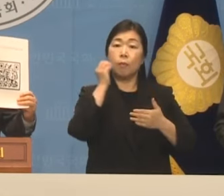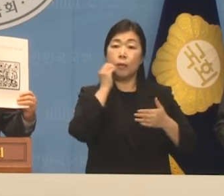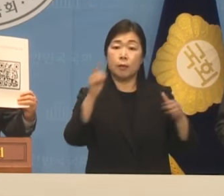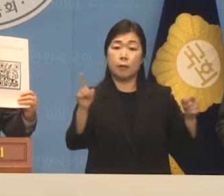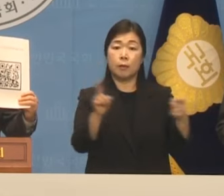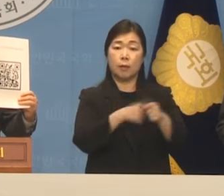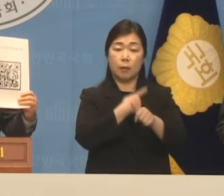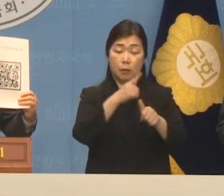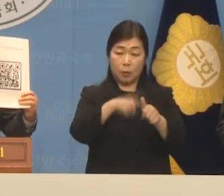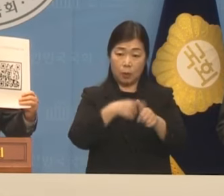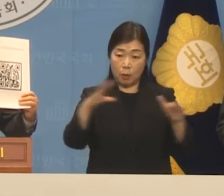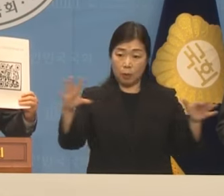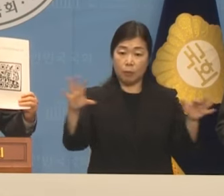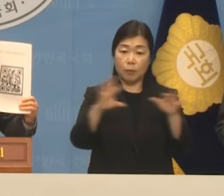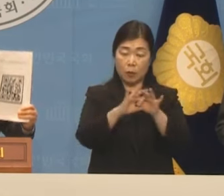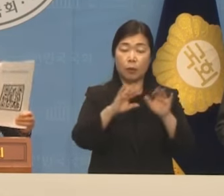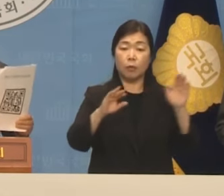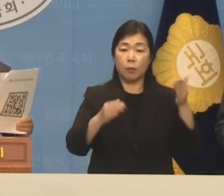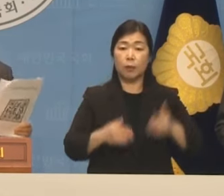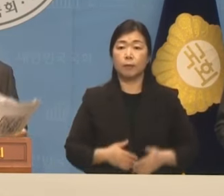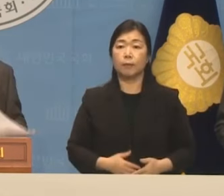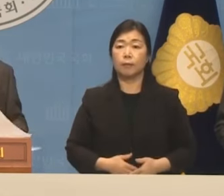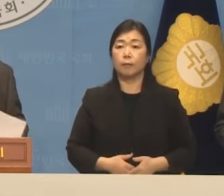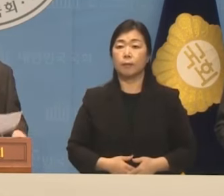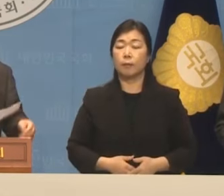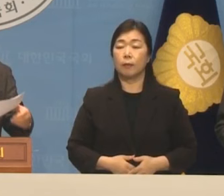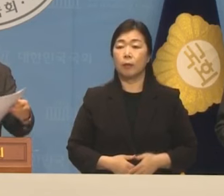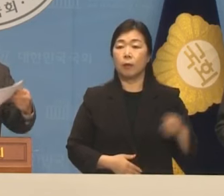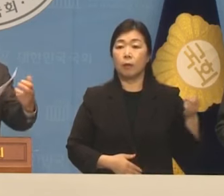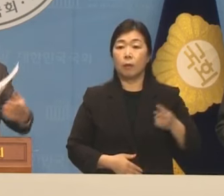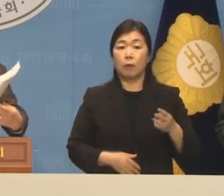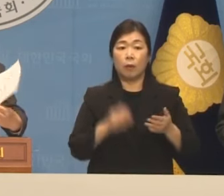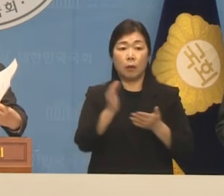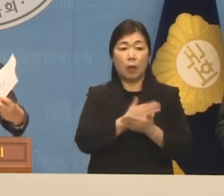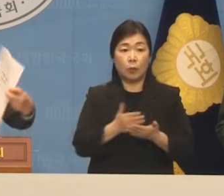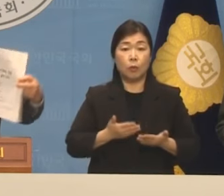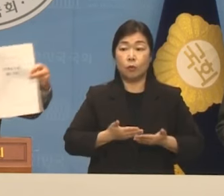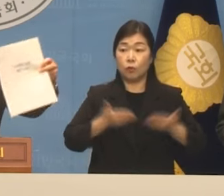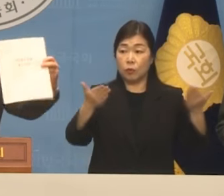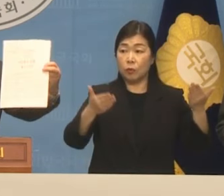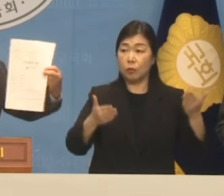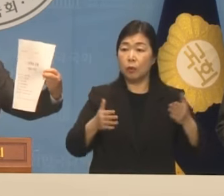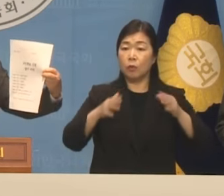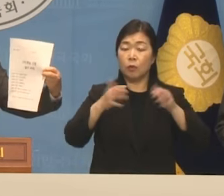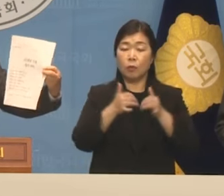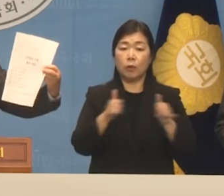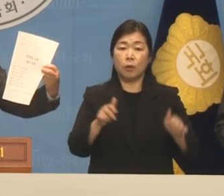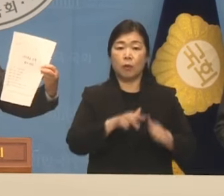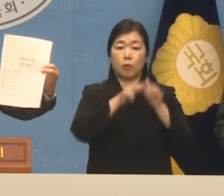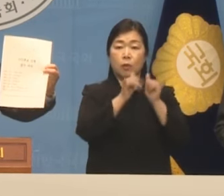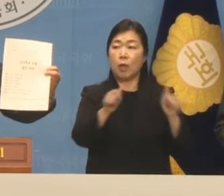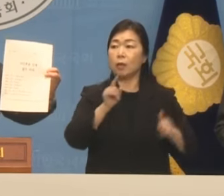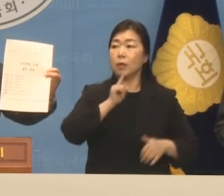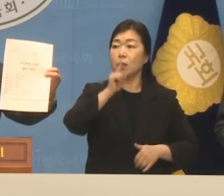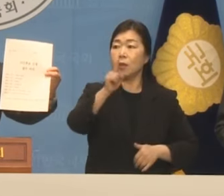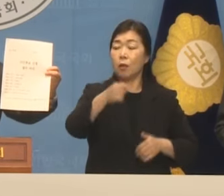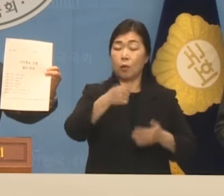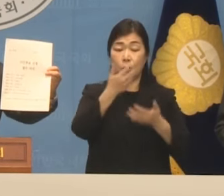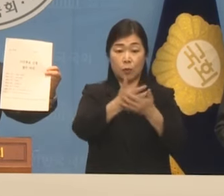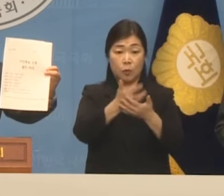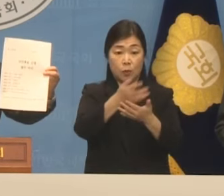수 있는 뭐 그런 상황이고요. 그리고 함께 나눠드린 국민후보 신청 접수